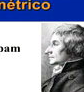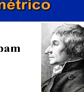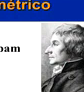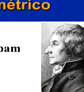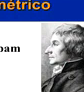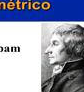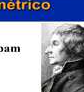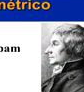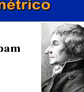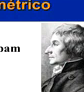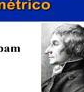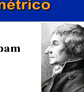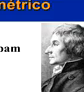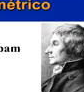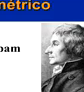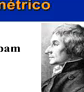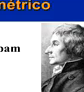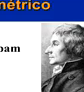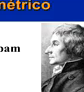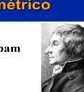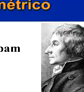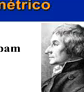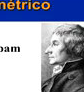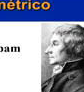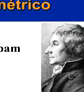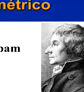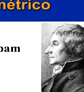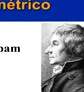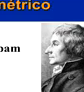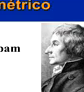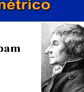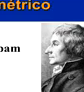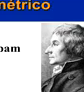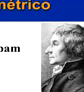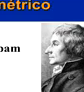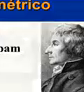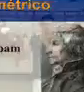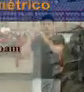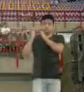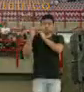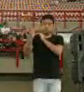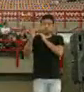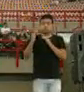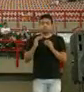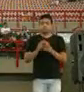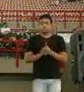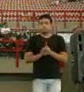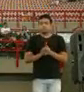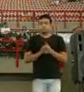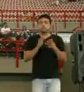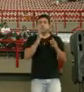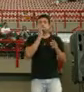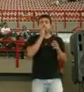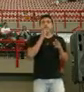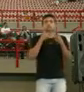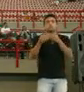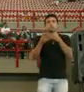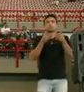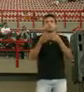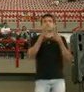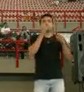química formam entre si uma proporção fixa. Pessoal, em qualquer